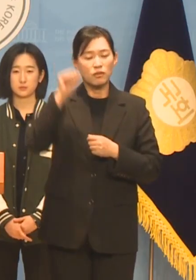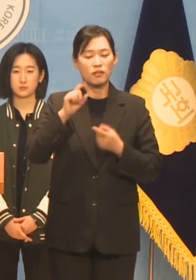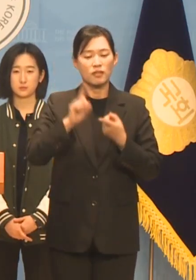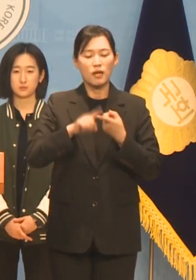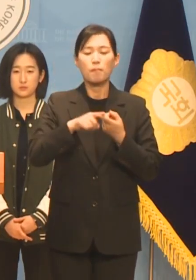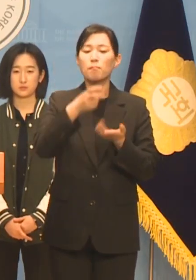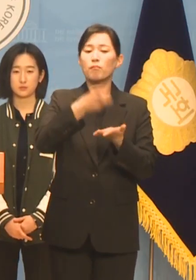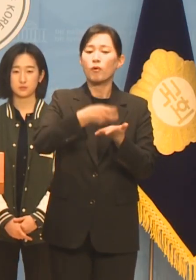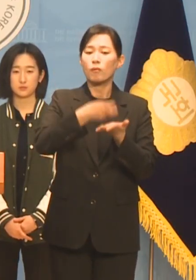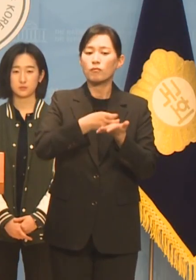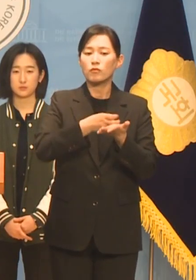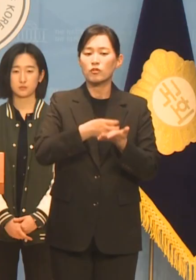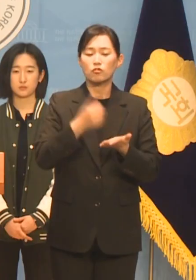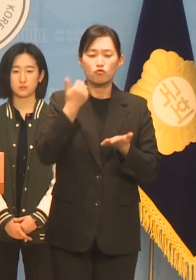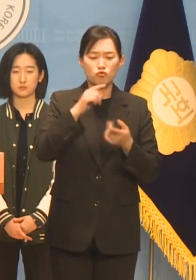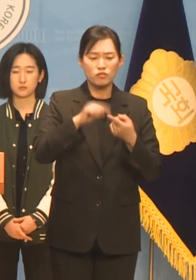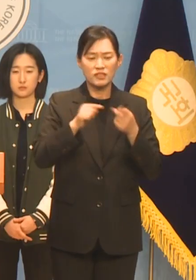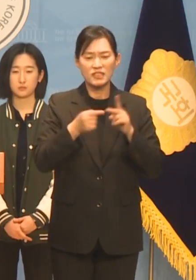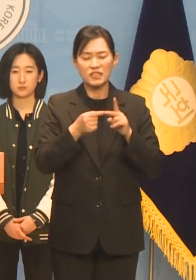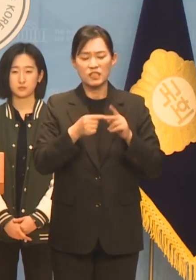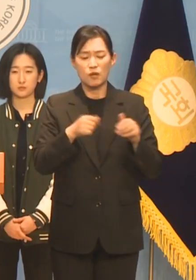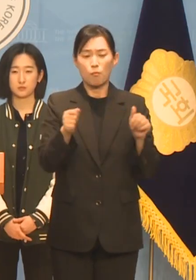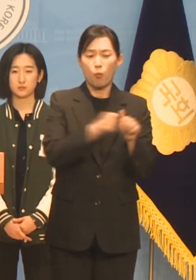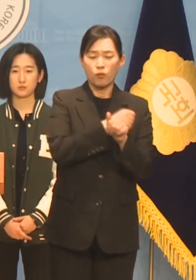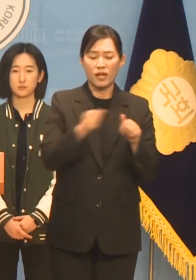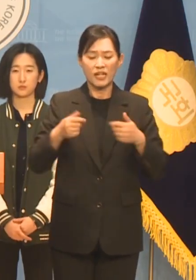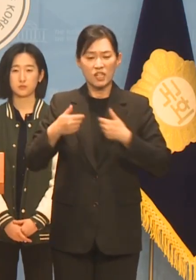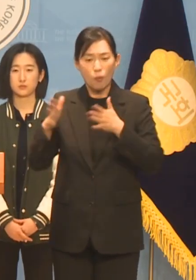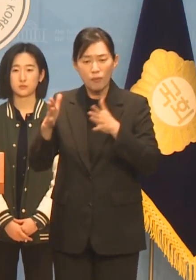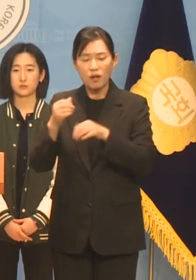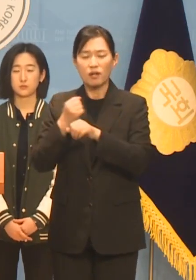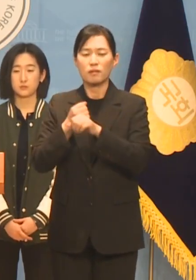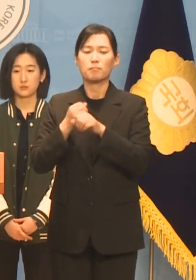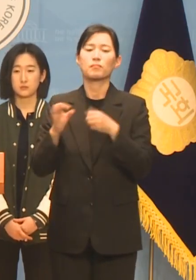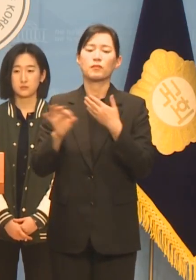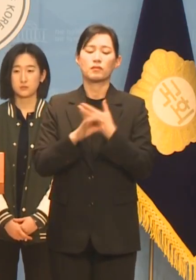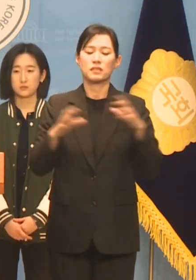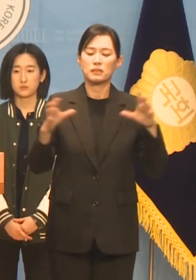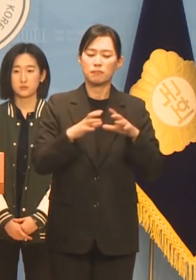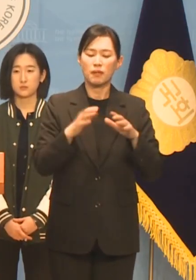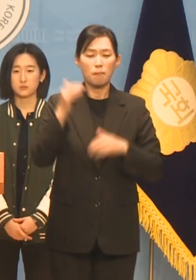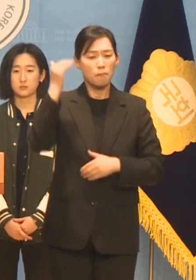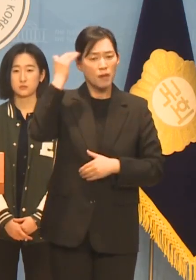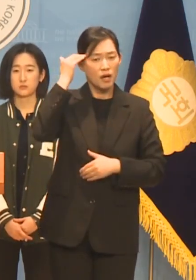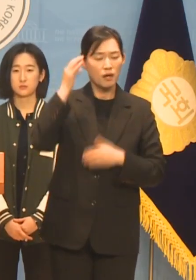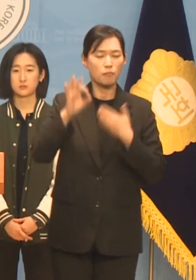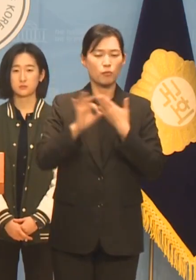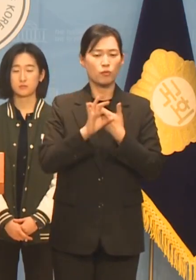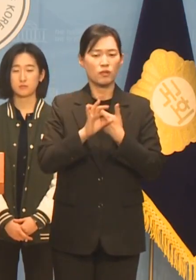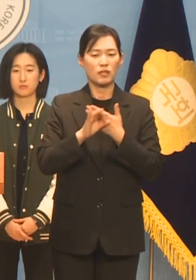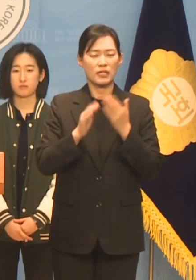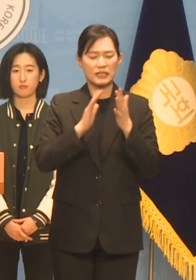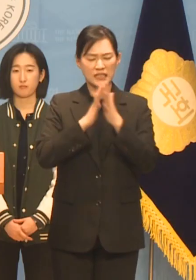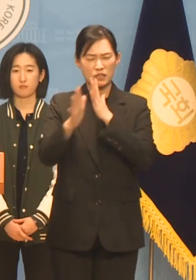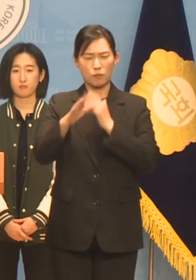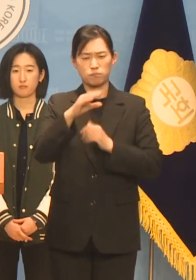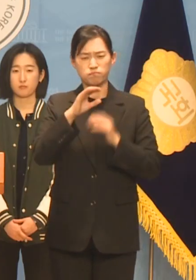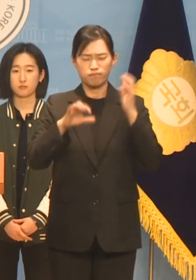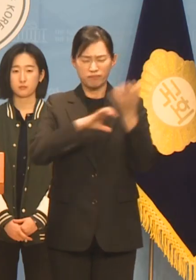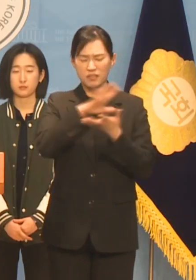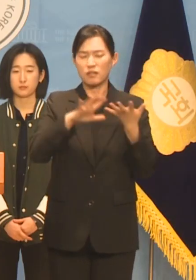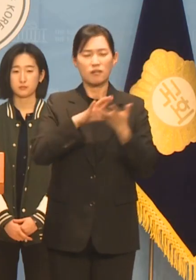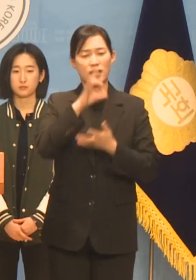1항, 누구든지 폭행, 협박, 그 밖의 방법으로 집회 또는 시위를 방해하거나 질서를 문란하게 해서는 아니